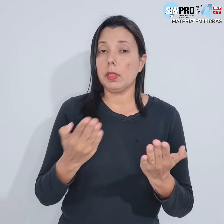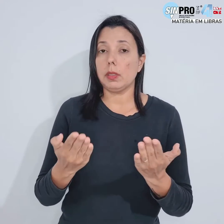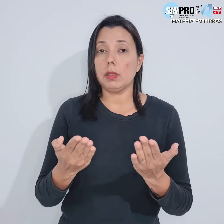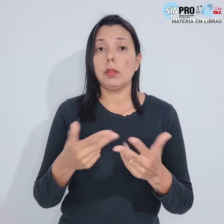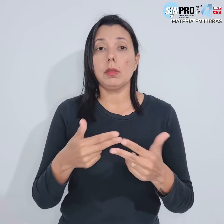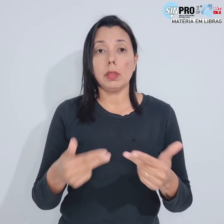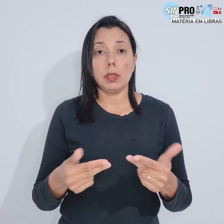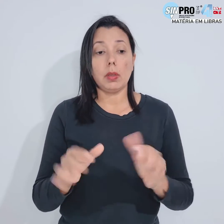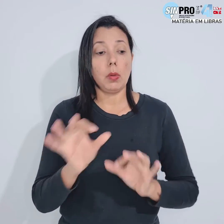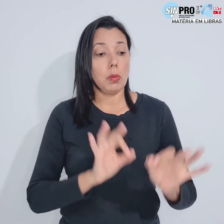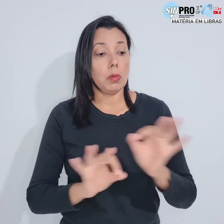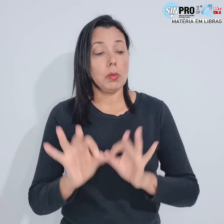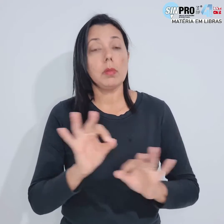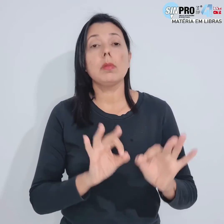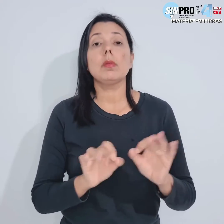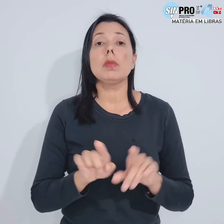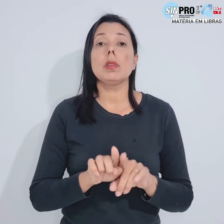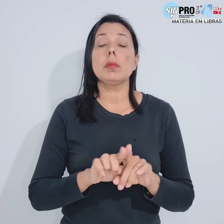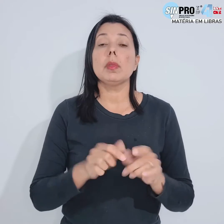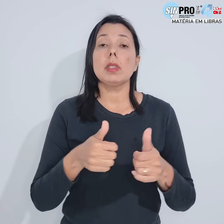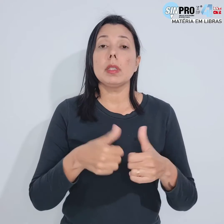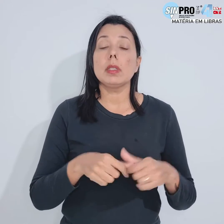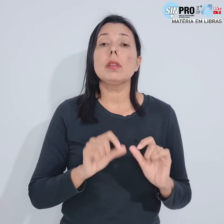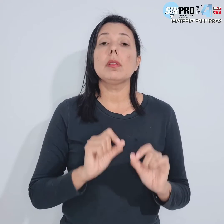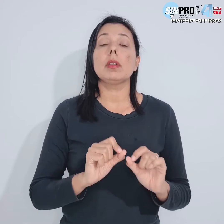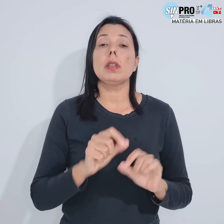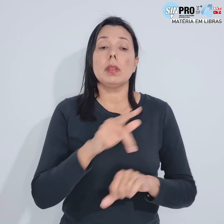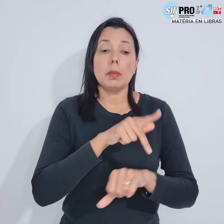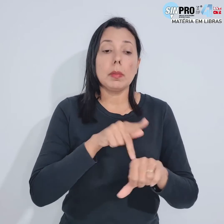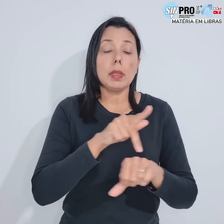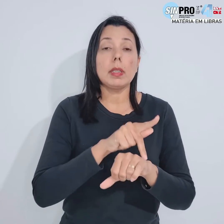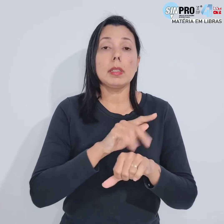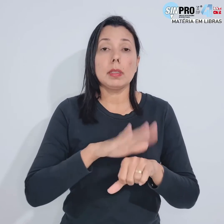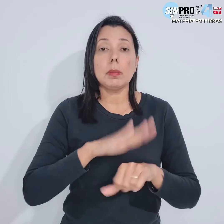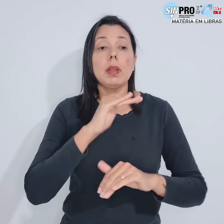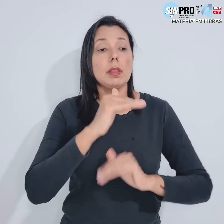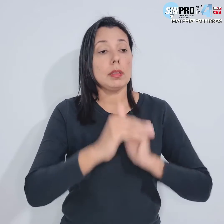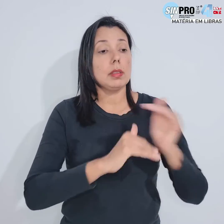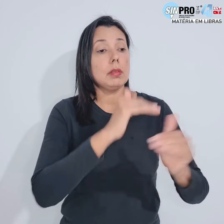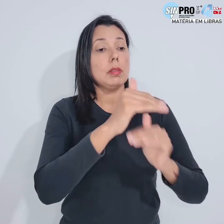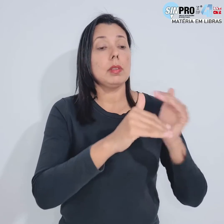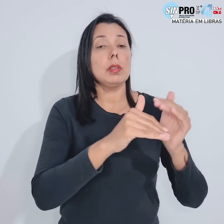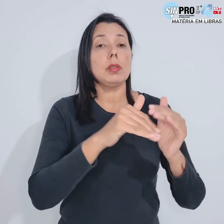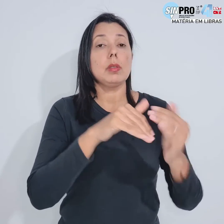os membros da organização, que estão entre os países mais desenvolvidos do mundo,